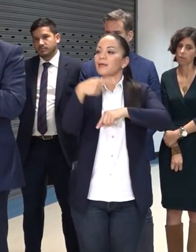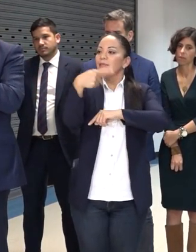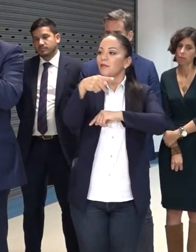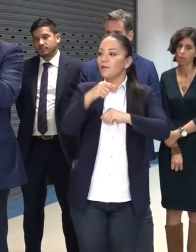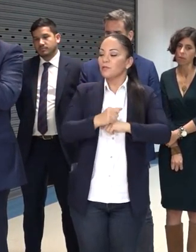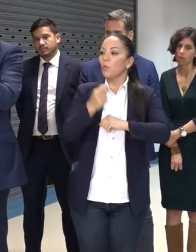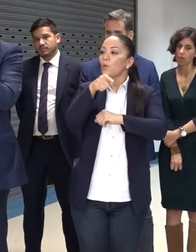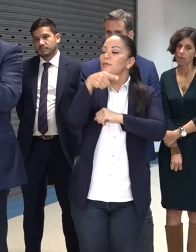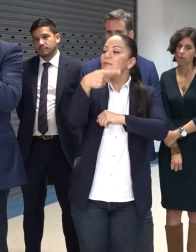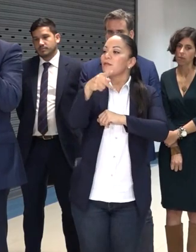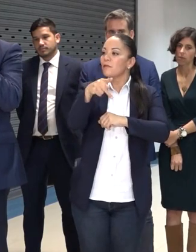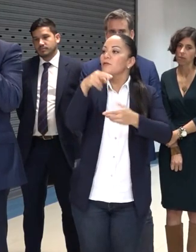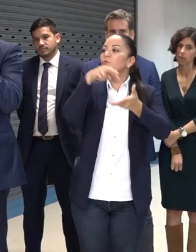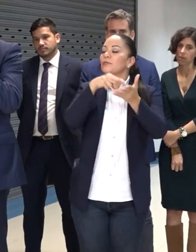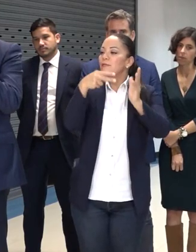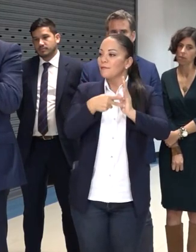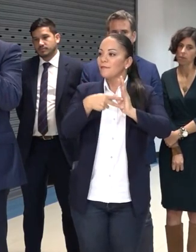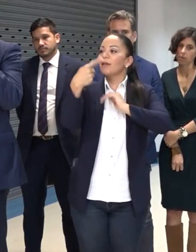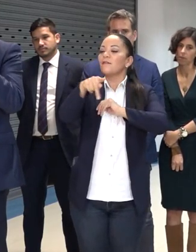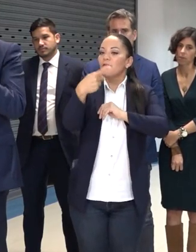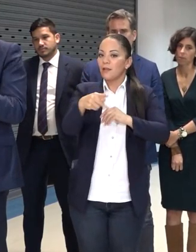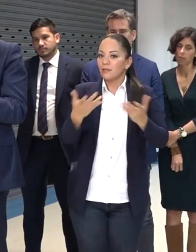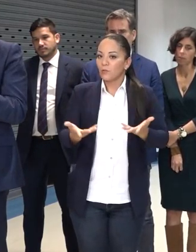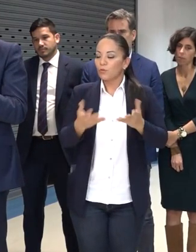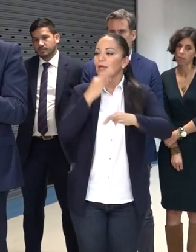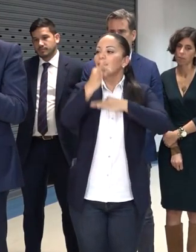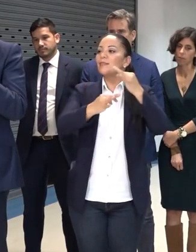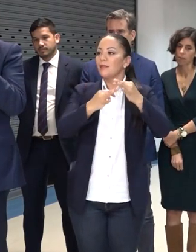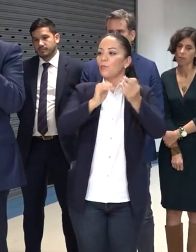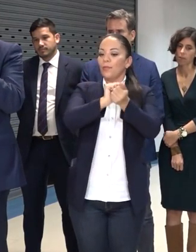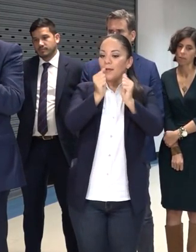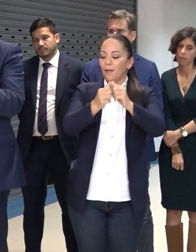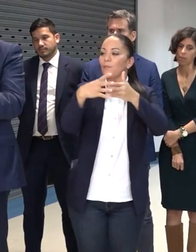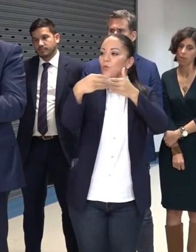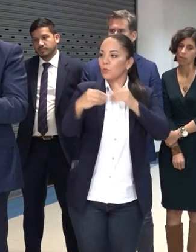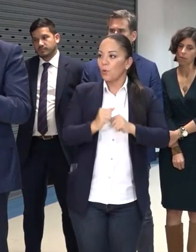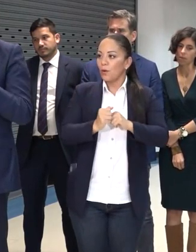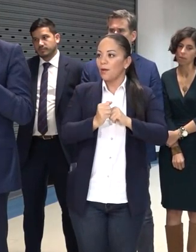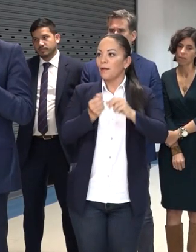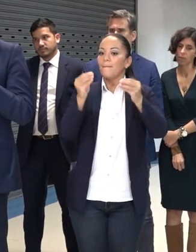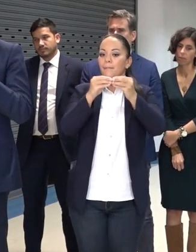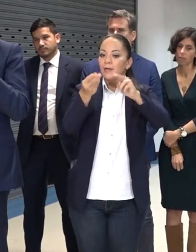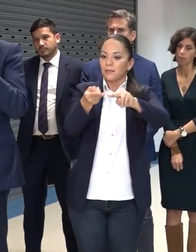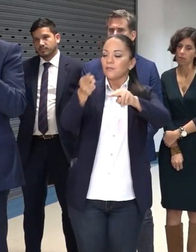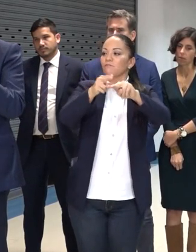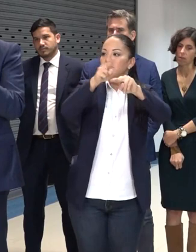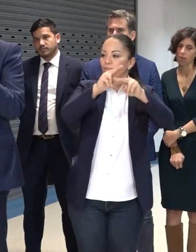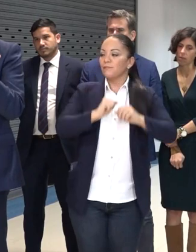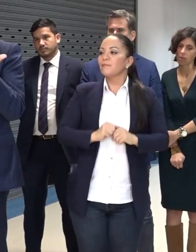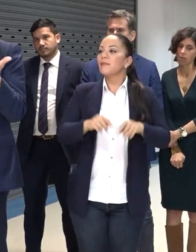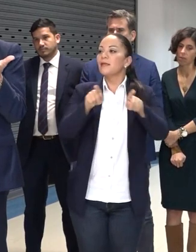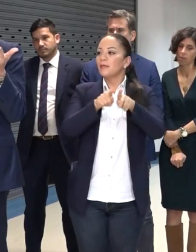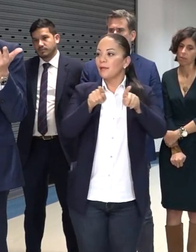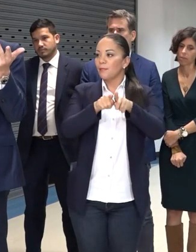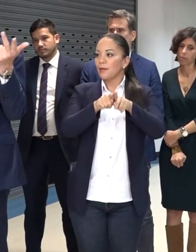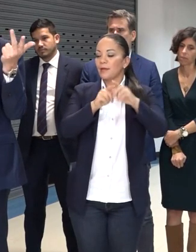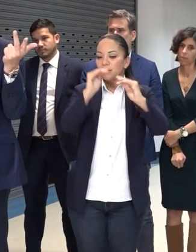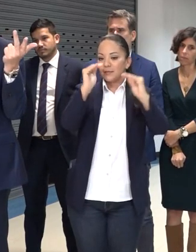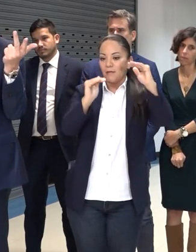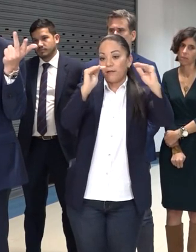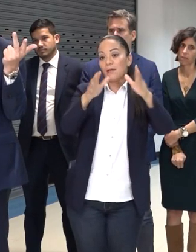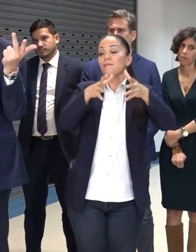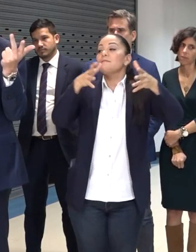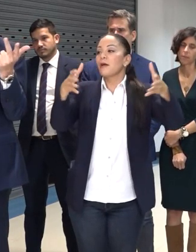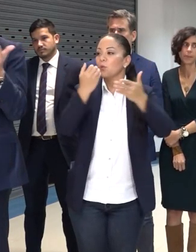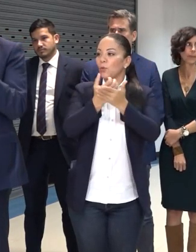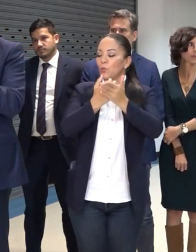ese riesgo implica riesgos al tipo de cambio, a la tasa de interés y a la estabilidad